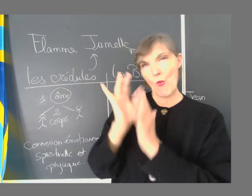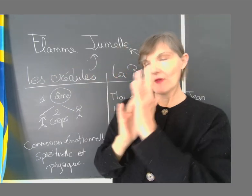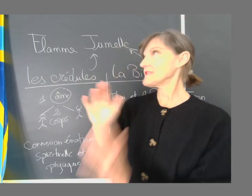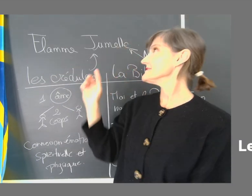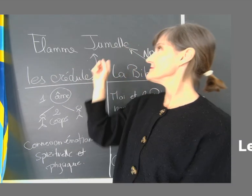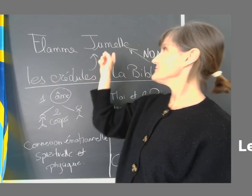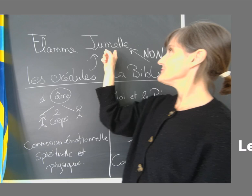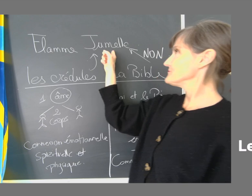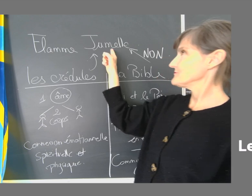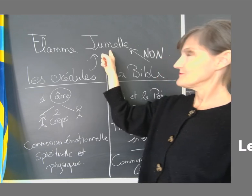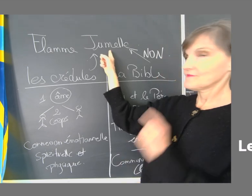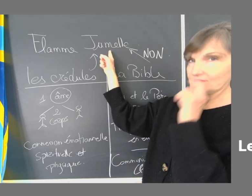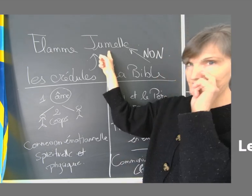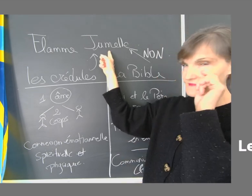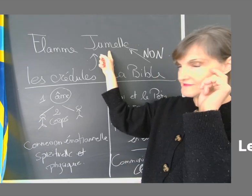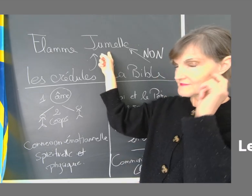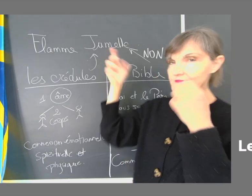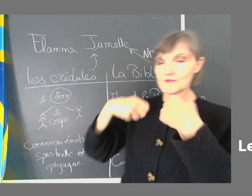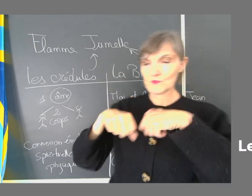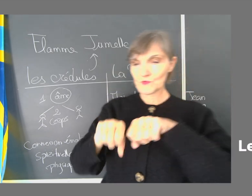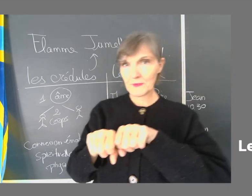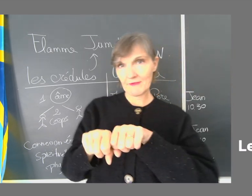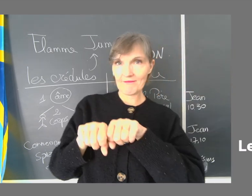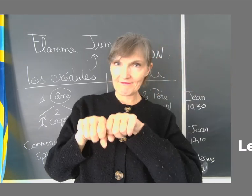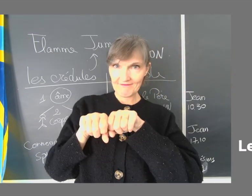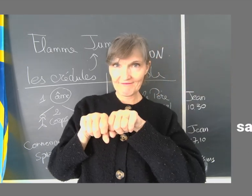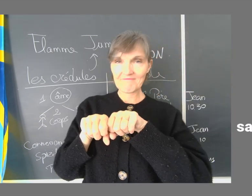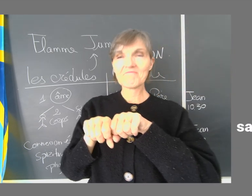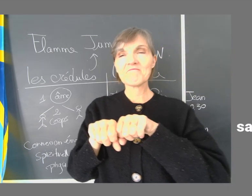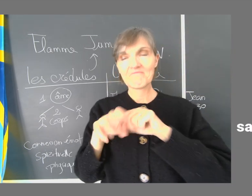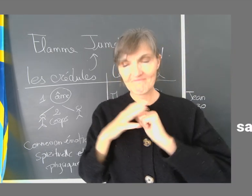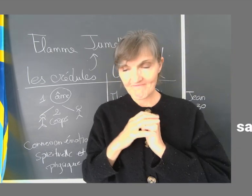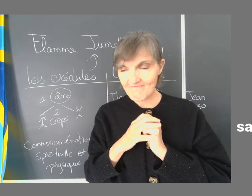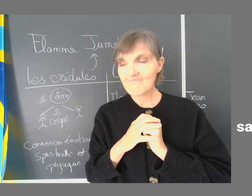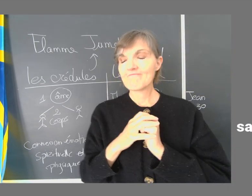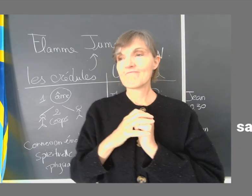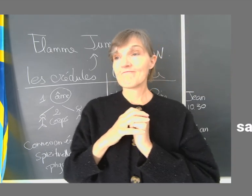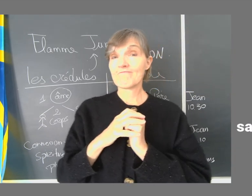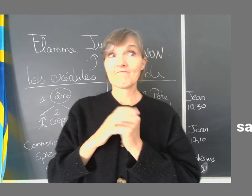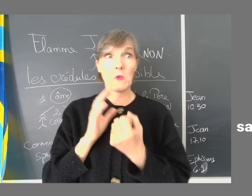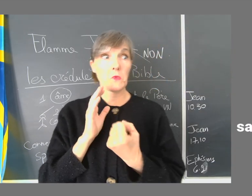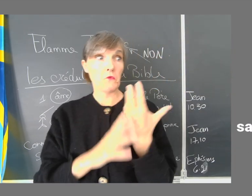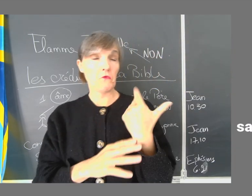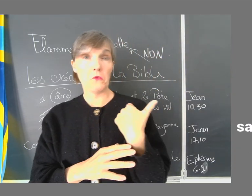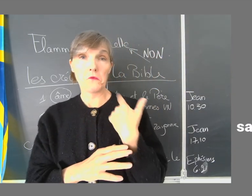les flammes c'est le feu jumelles on sait ce que c'est de jumelles par exemple